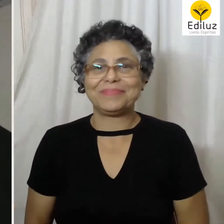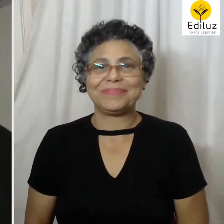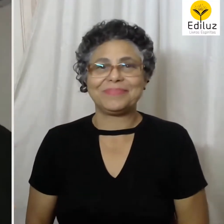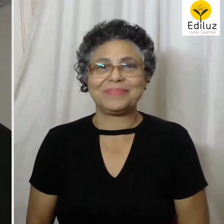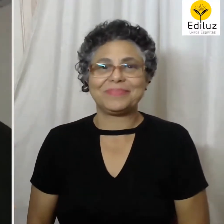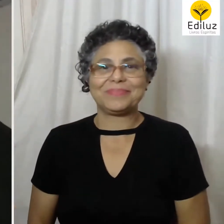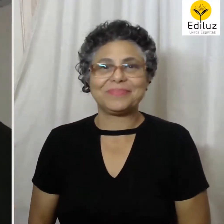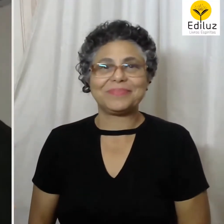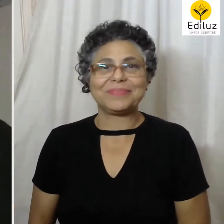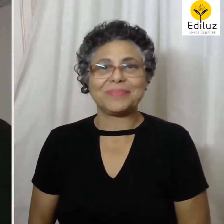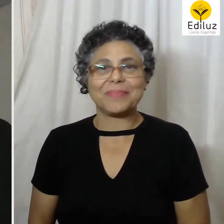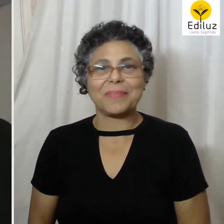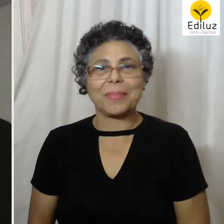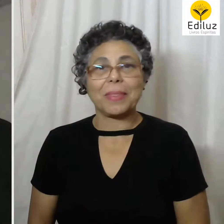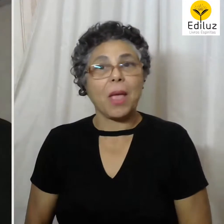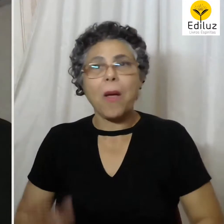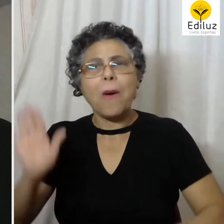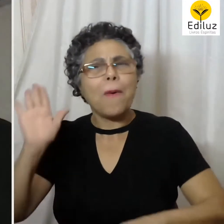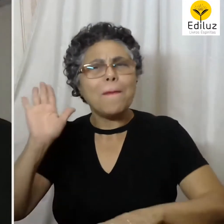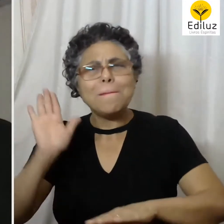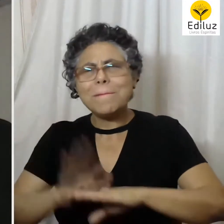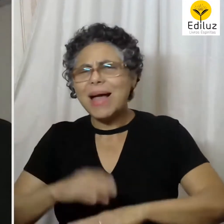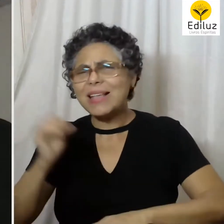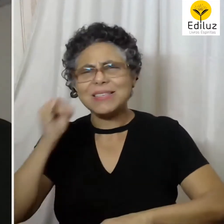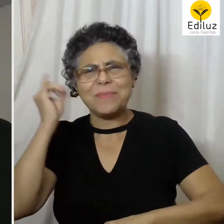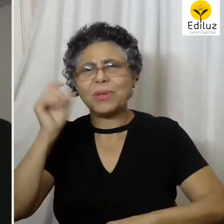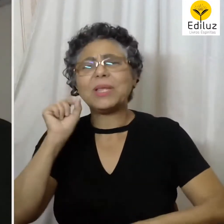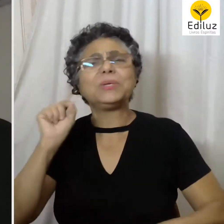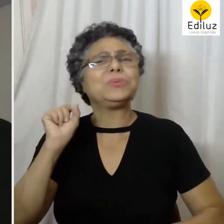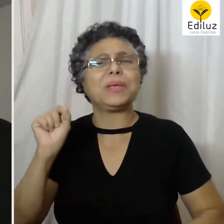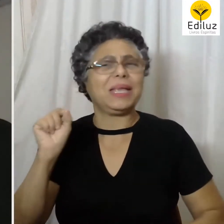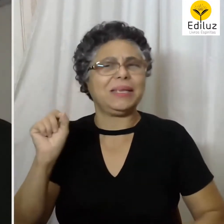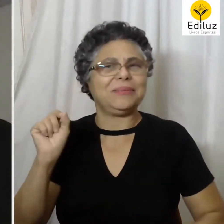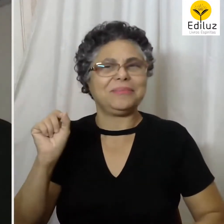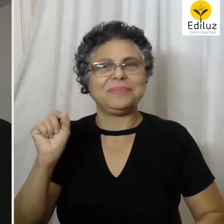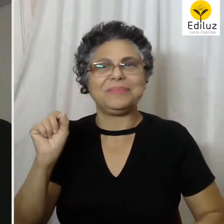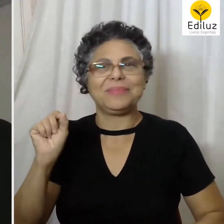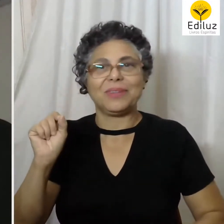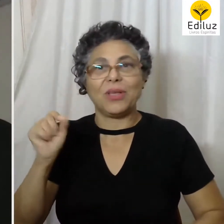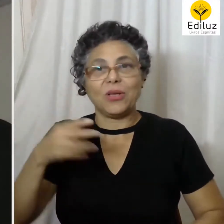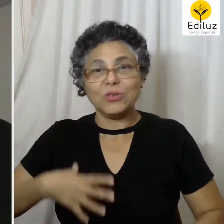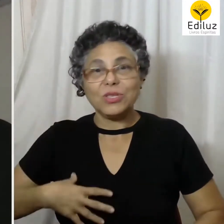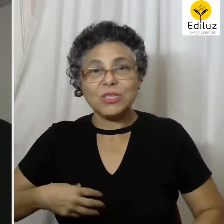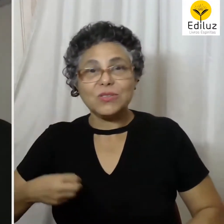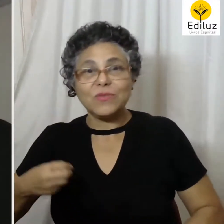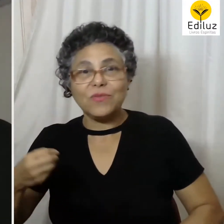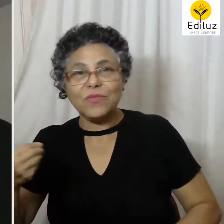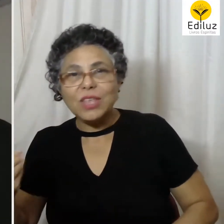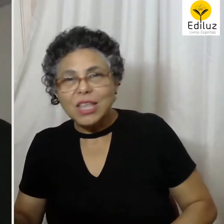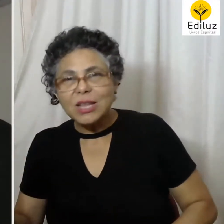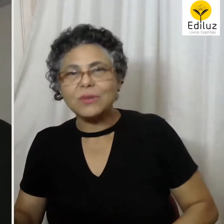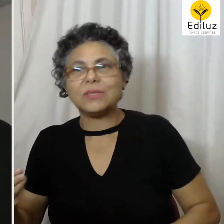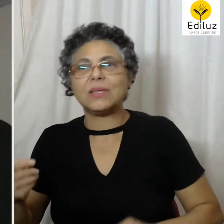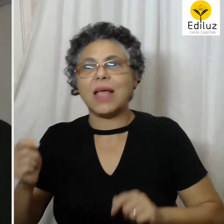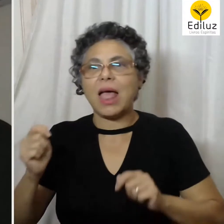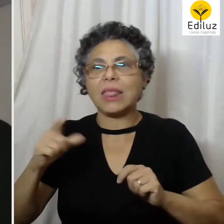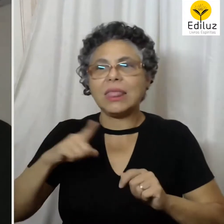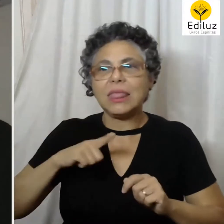é que, de alguma forma, os filhos, eles